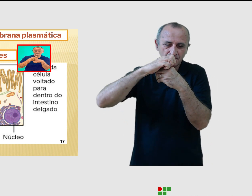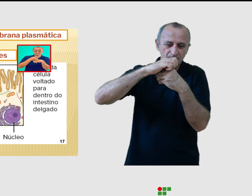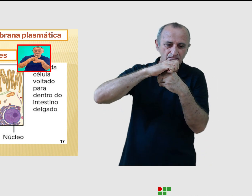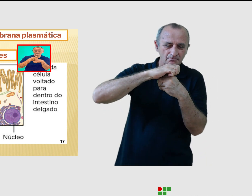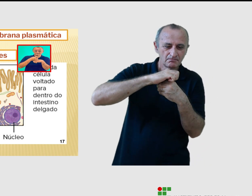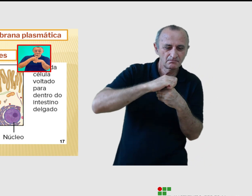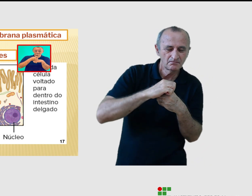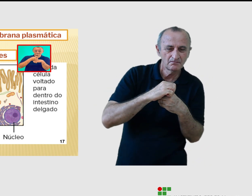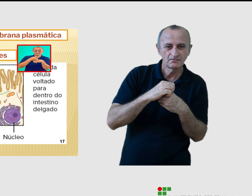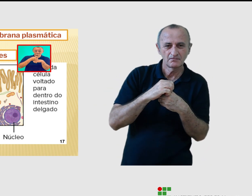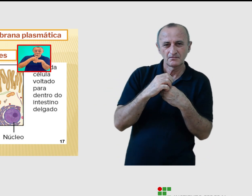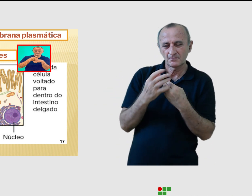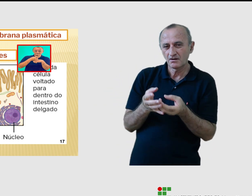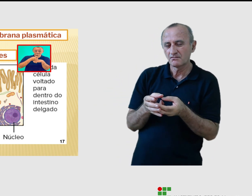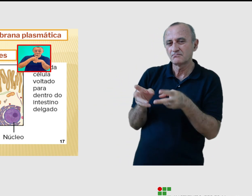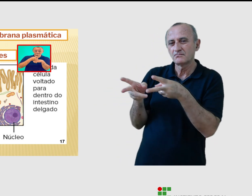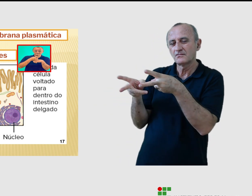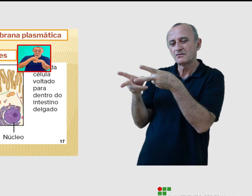Primeira,